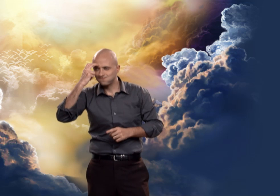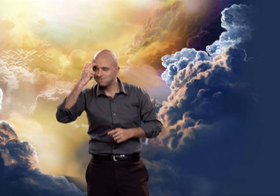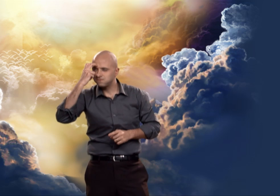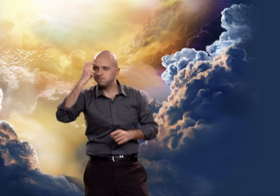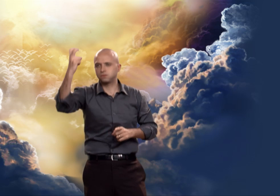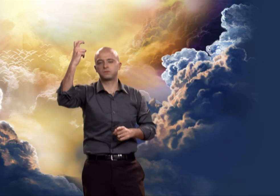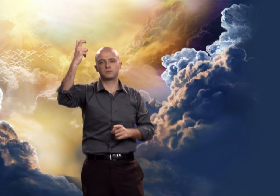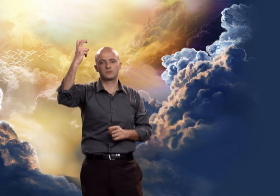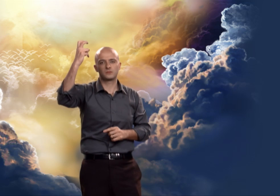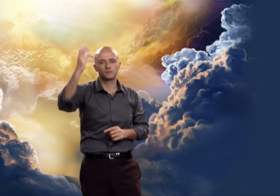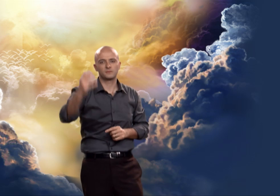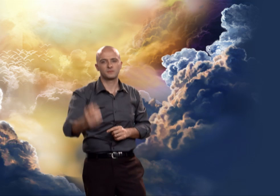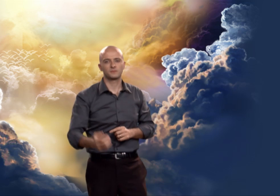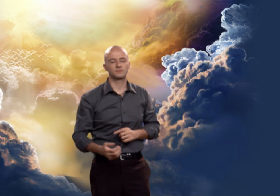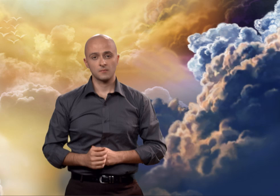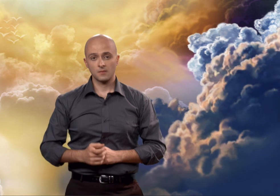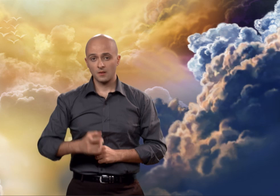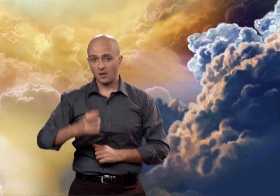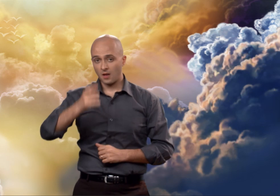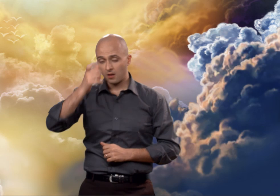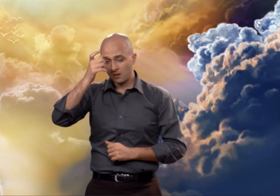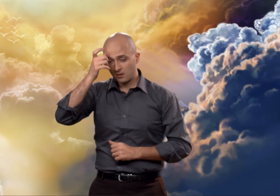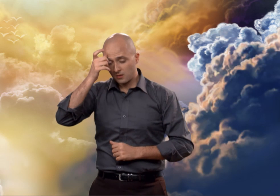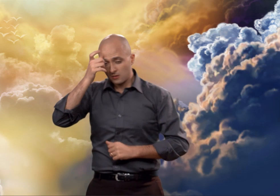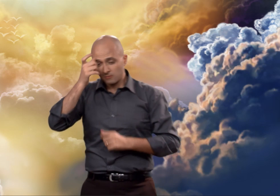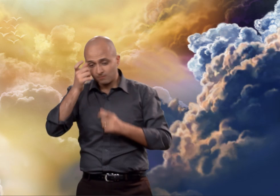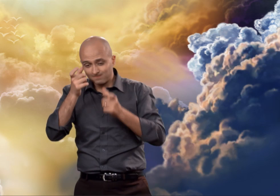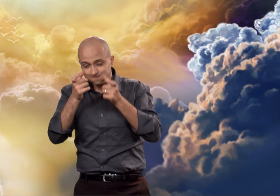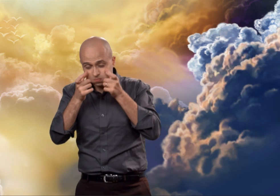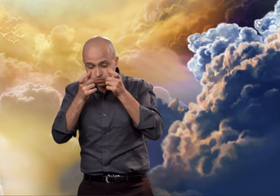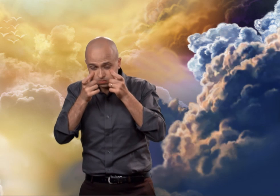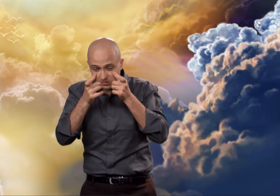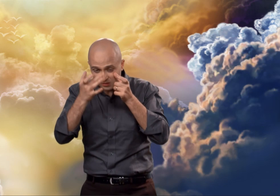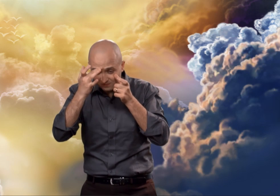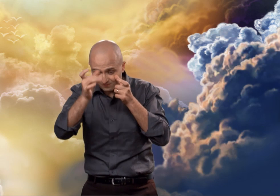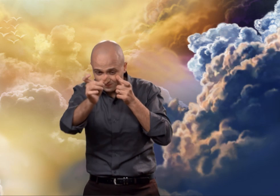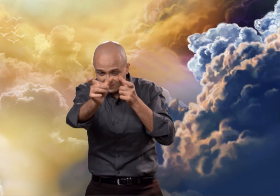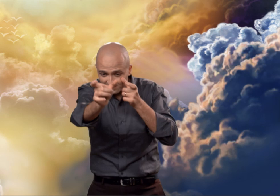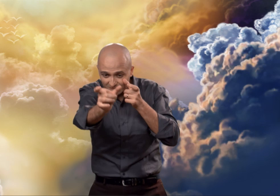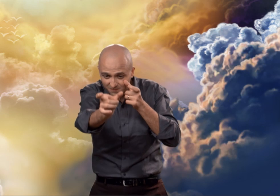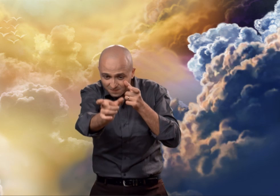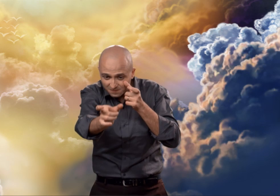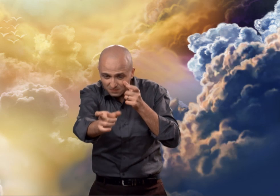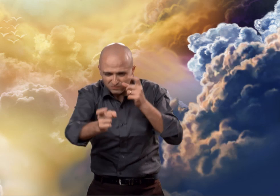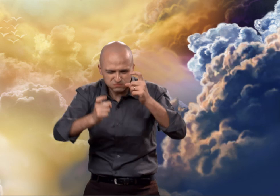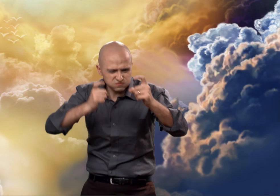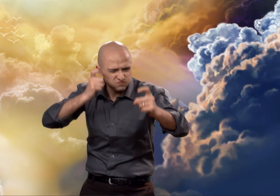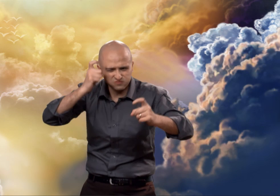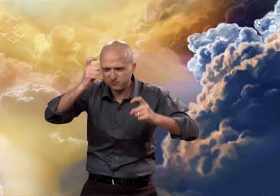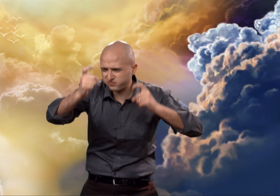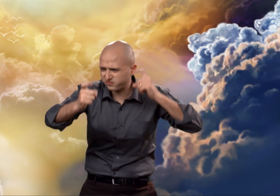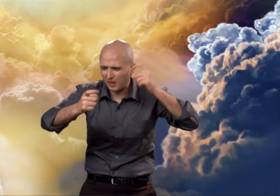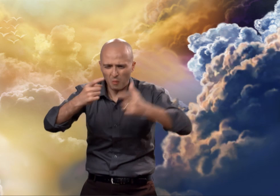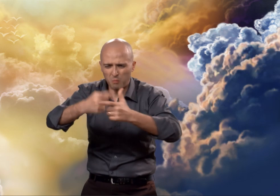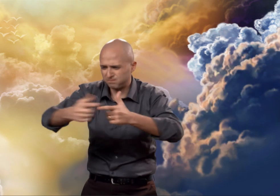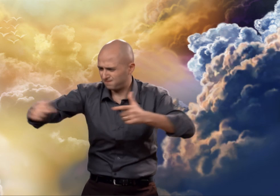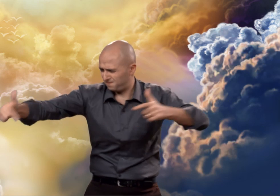sua mão direita estão sempre ocupados enquanto Deus atua. Eles apresentarão os mais determinados